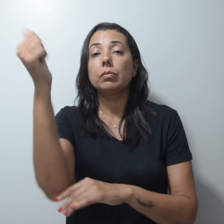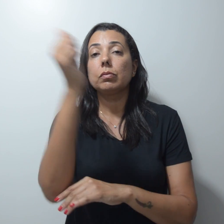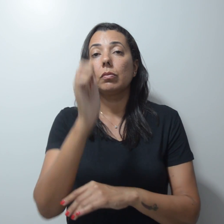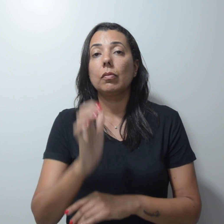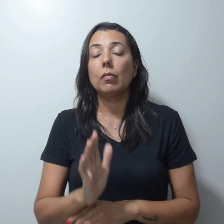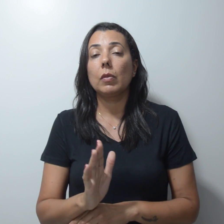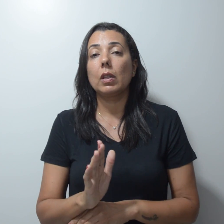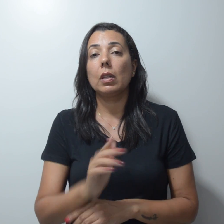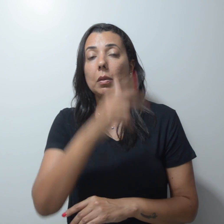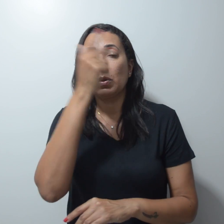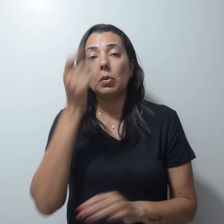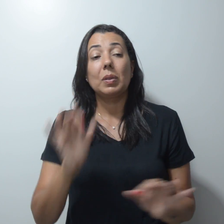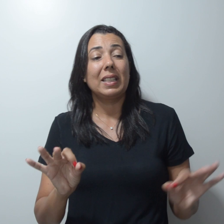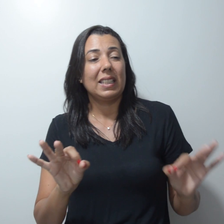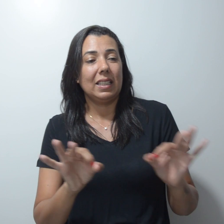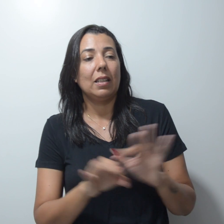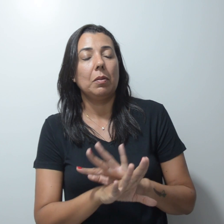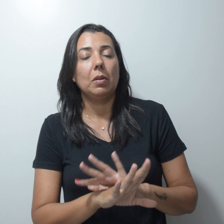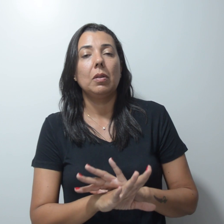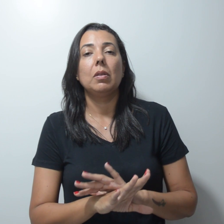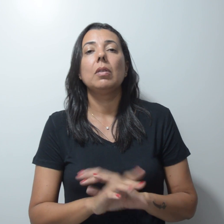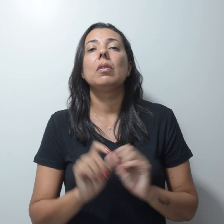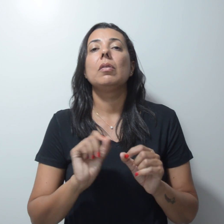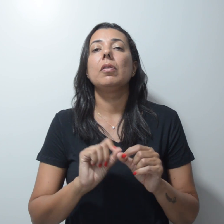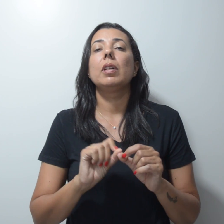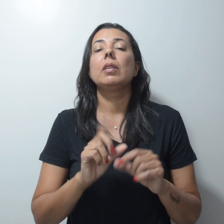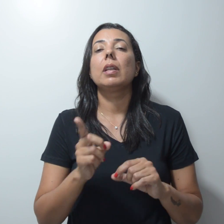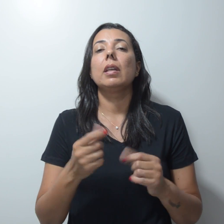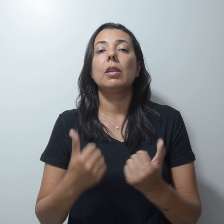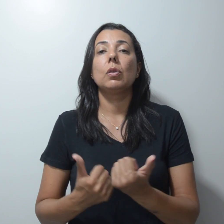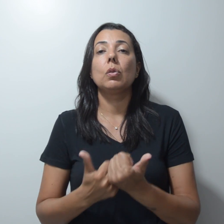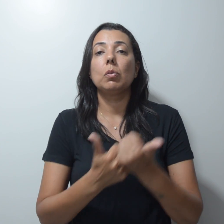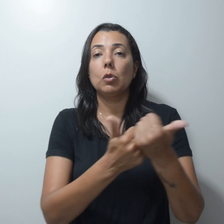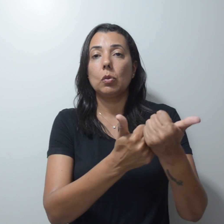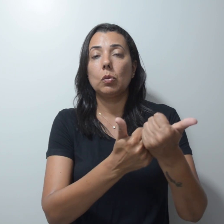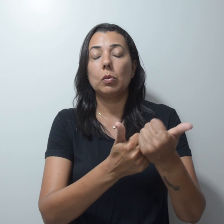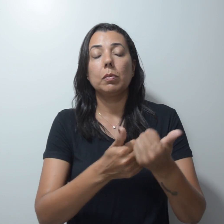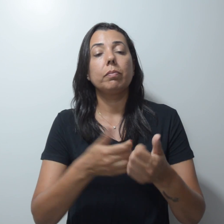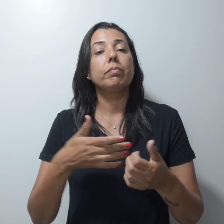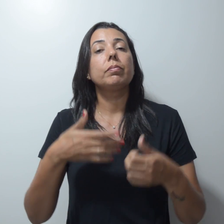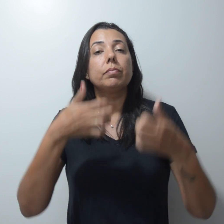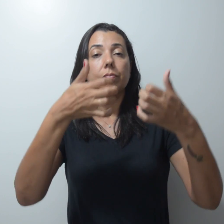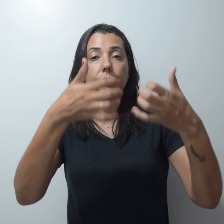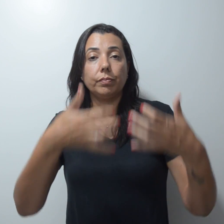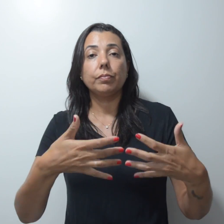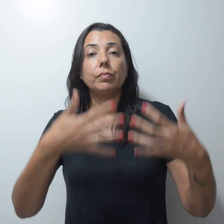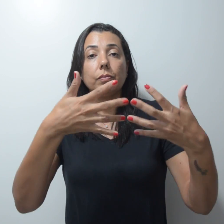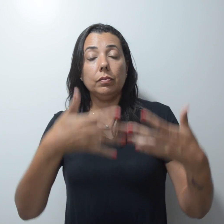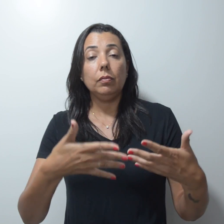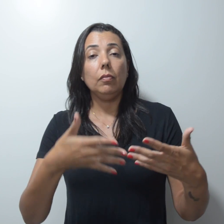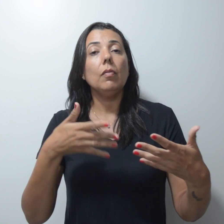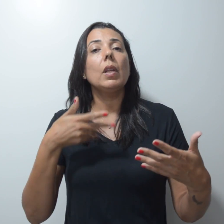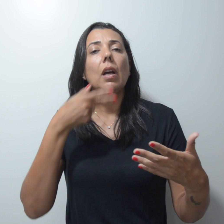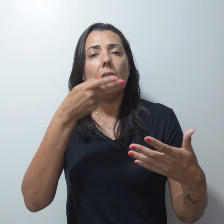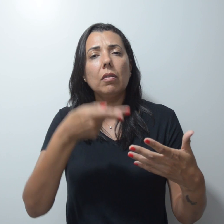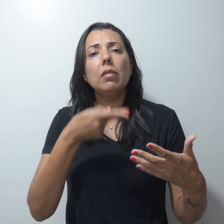dos derrotados, a realidade é substituída pela narrativa, ou seja, a realidade